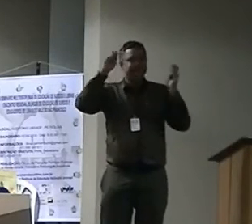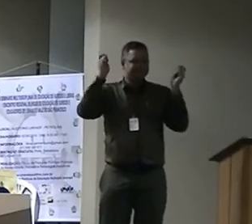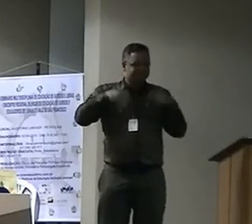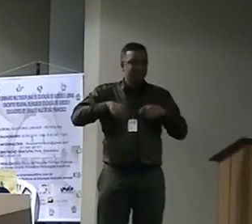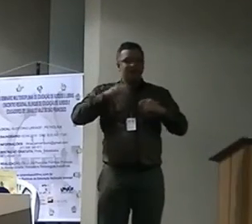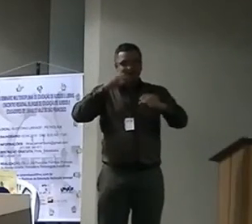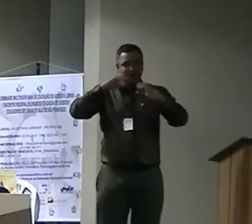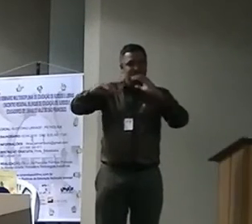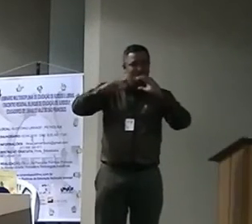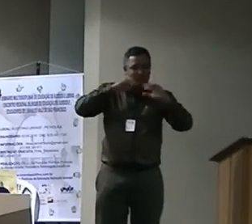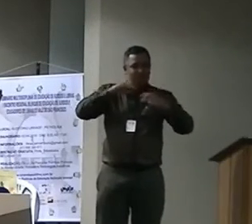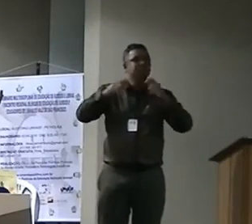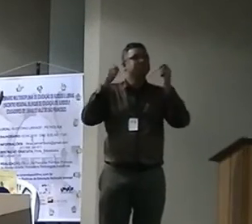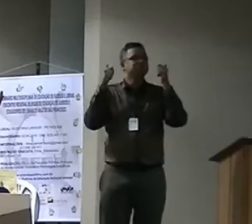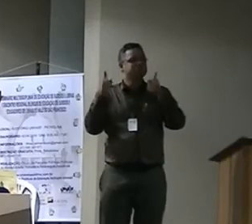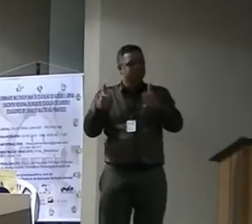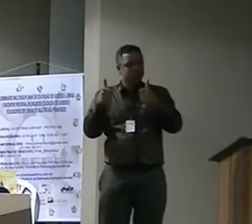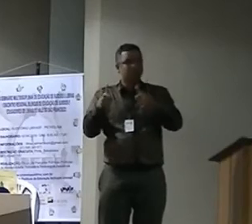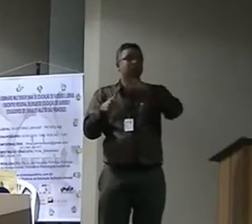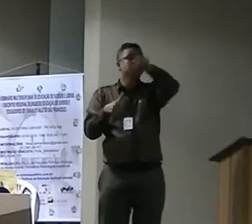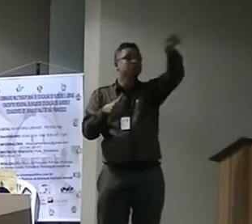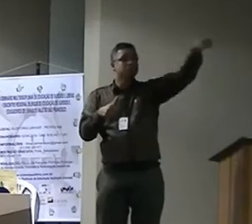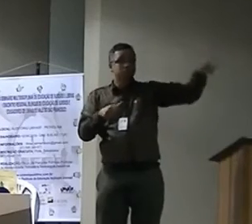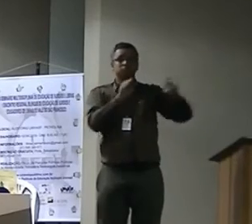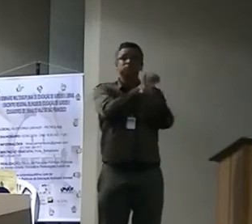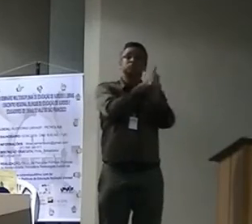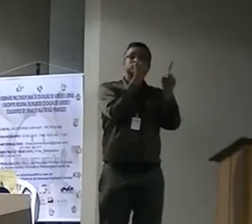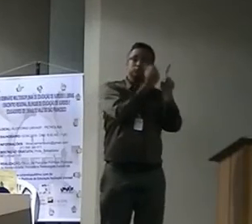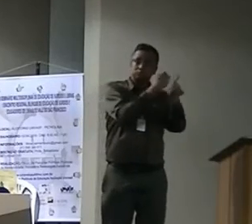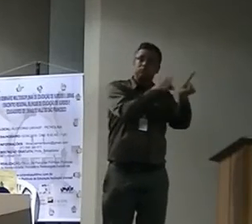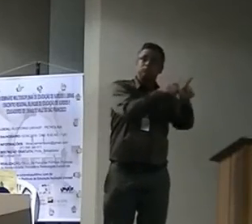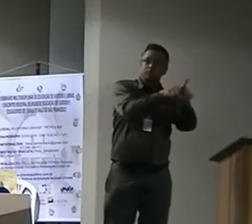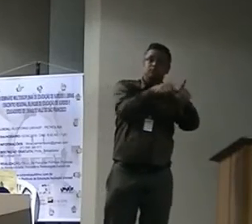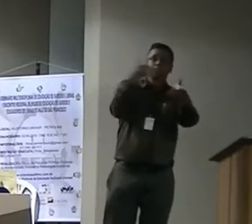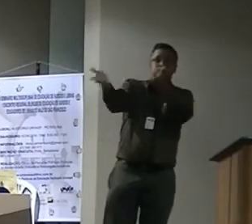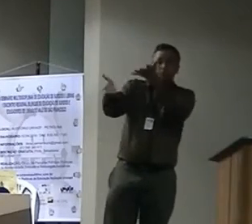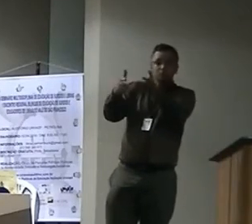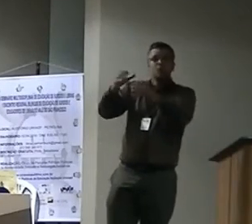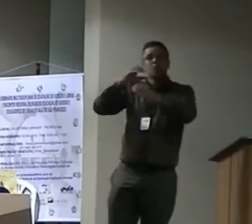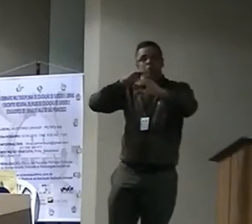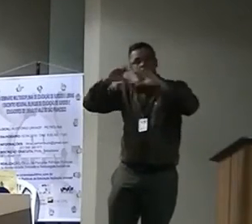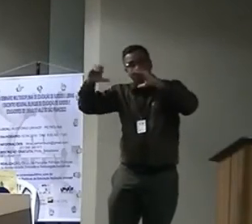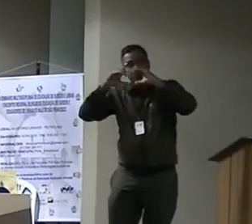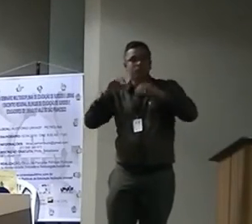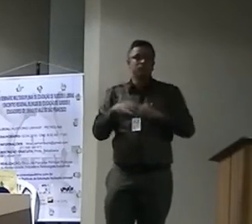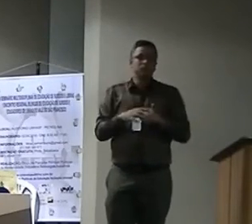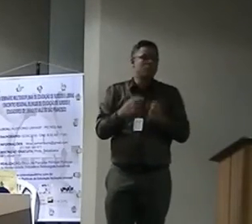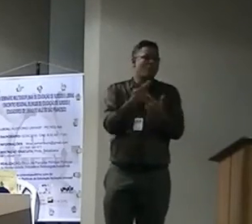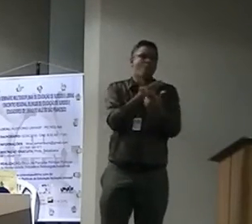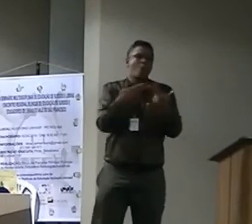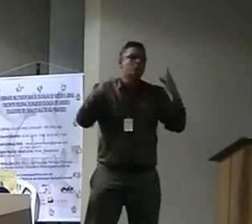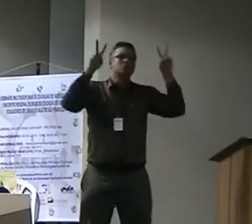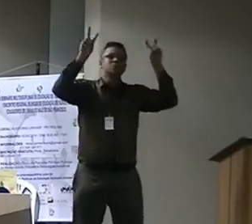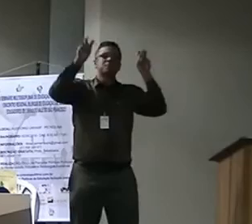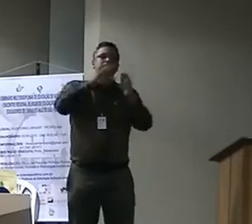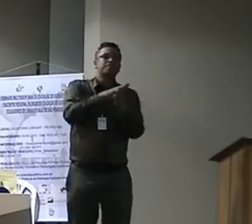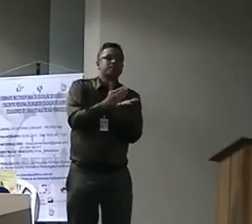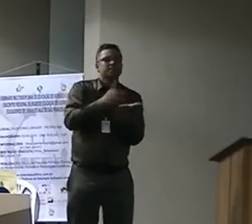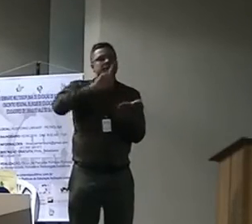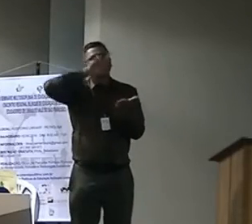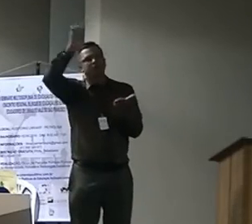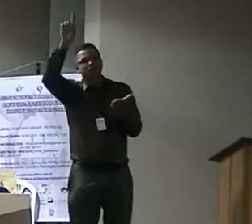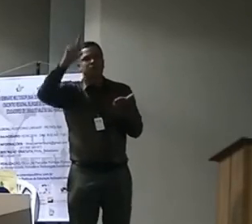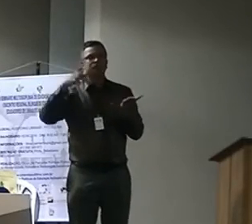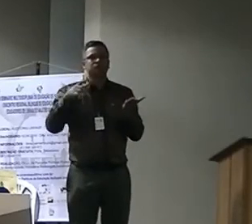entende-se que a sociedade também já tem uma certa comunicação com ele, você pode tratar do assunto espiritual,